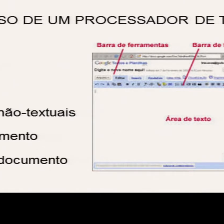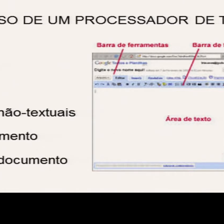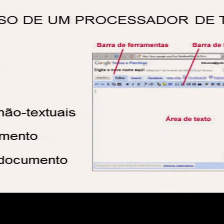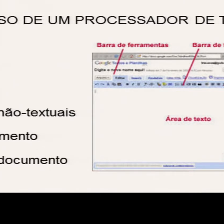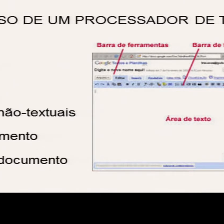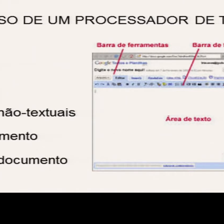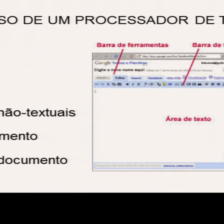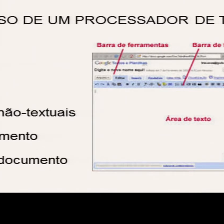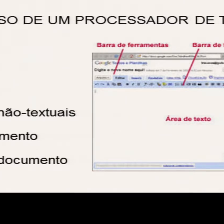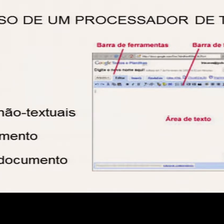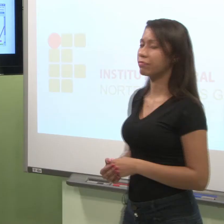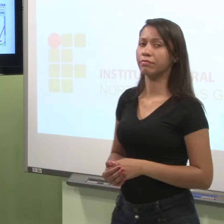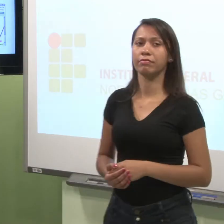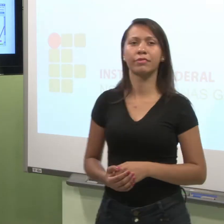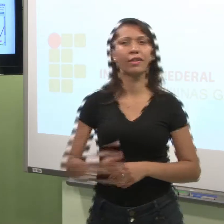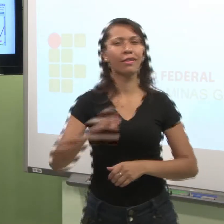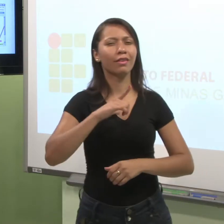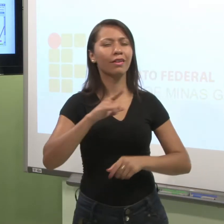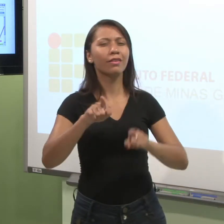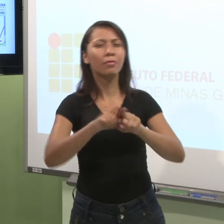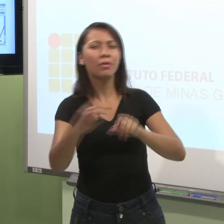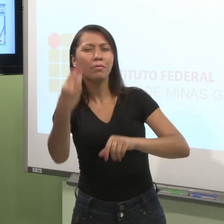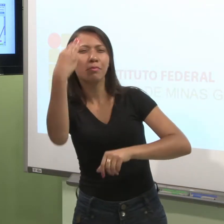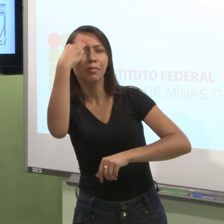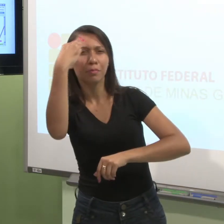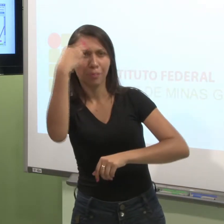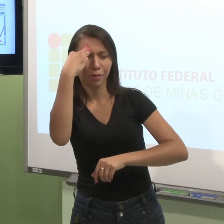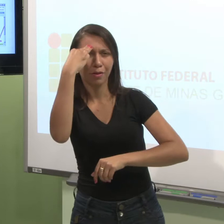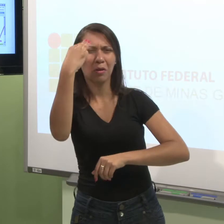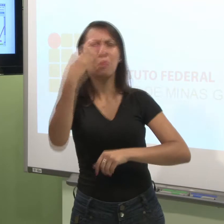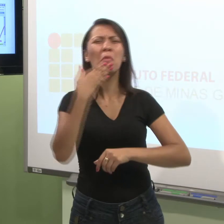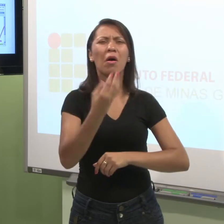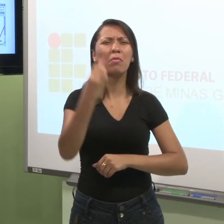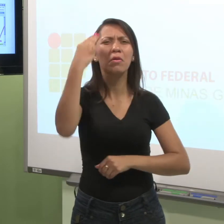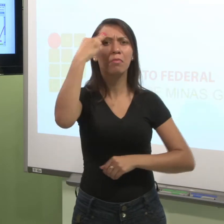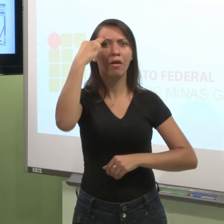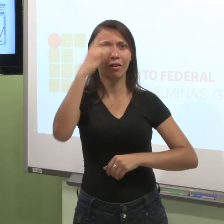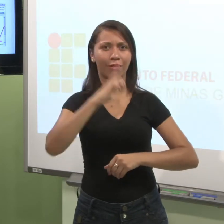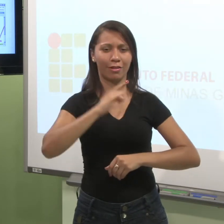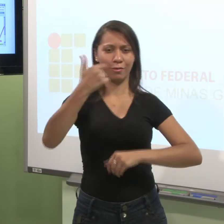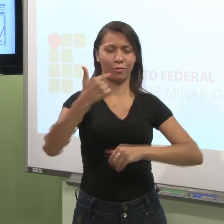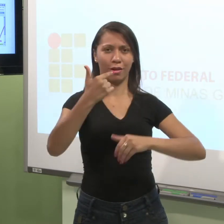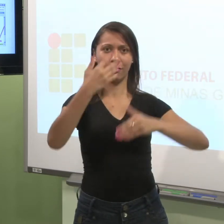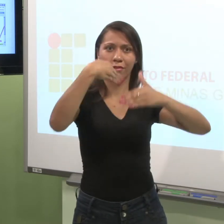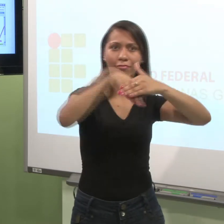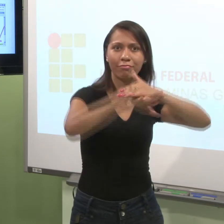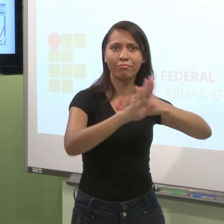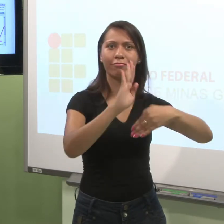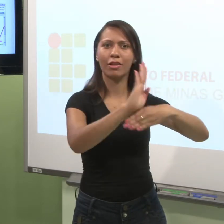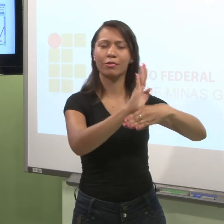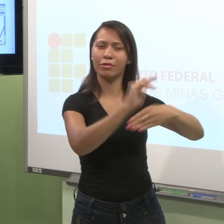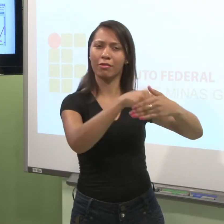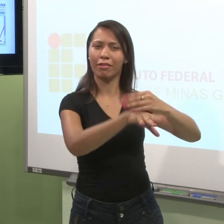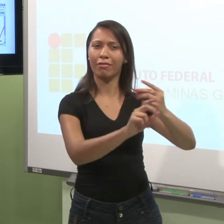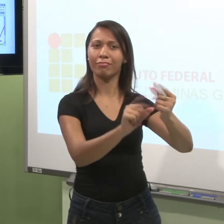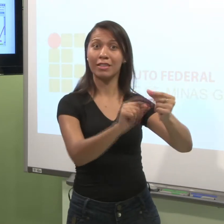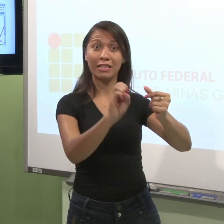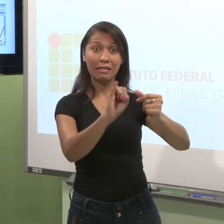de dados e evita que esses dados se percam com o desligamento do computador. E que dispositivos